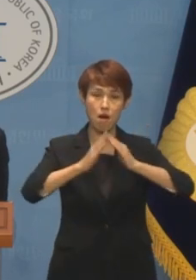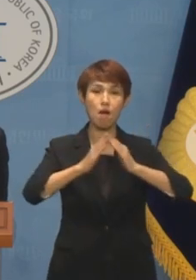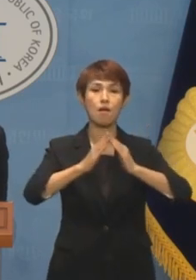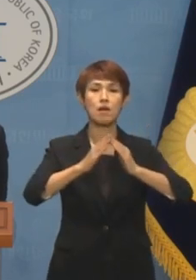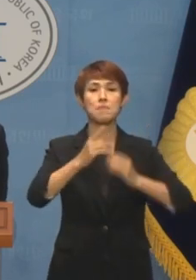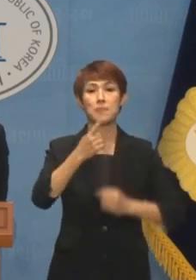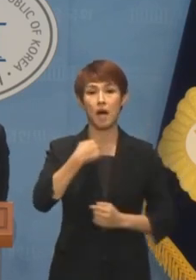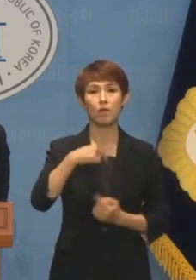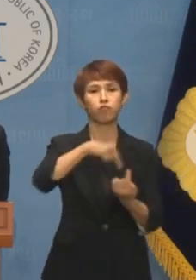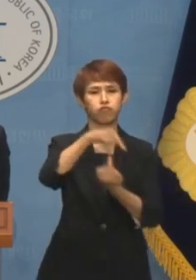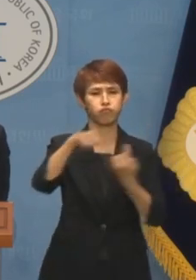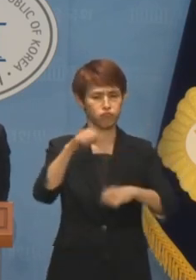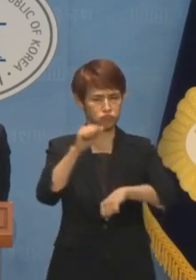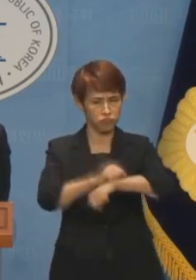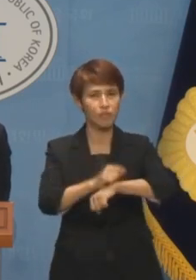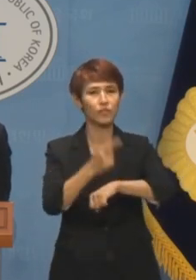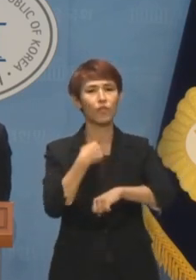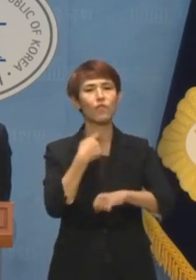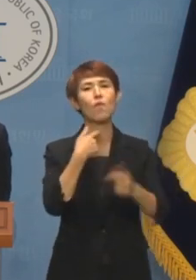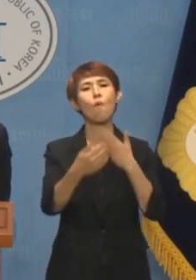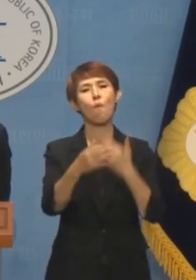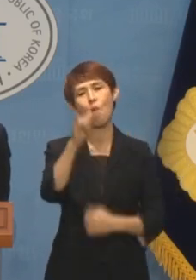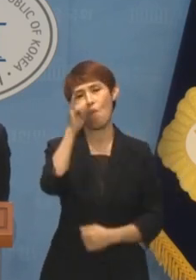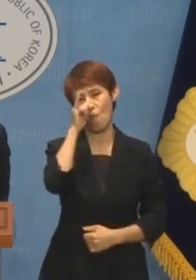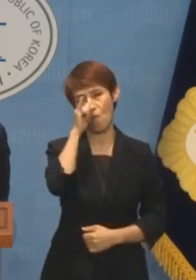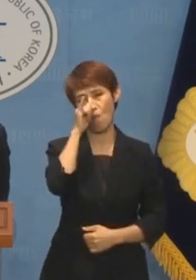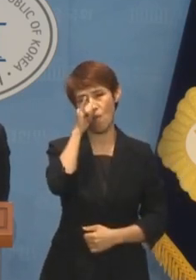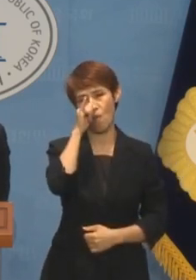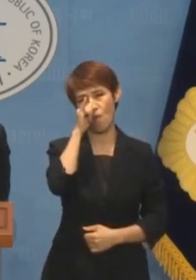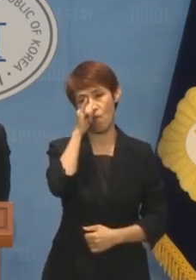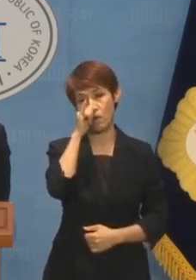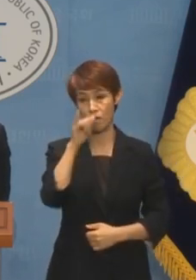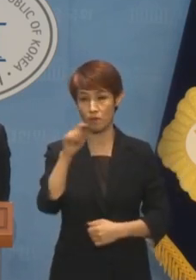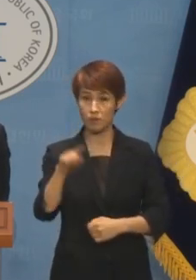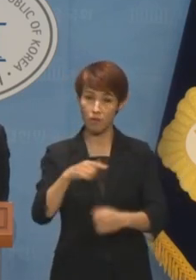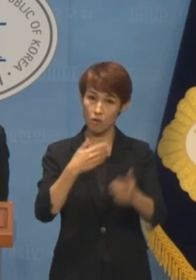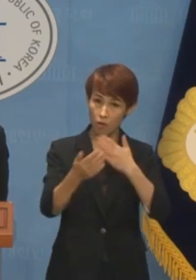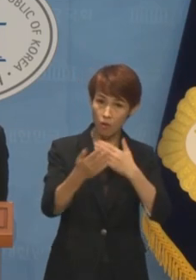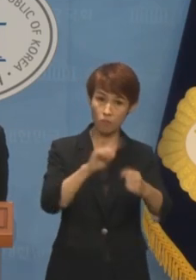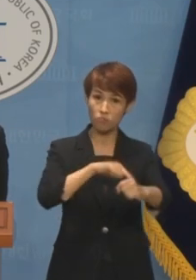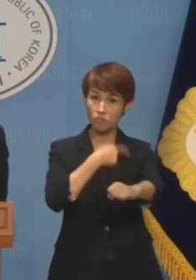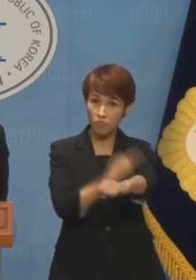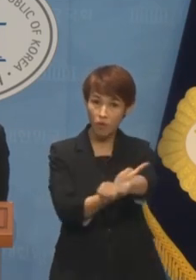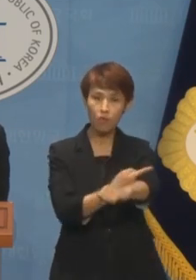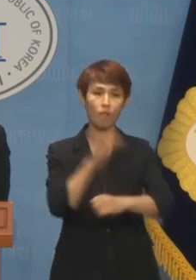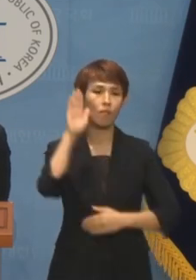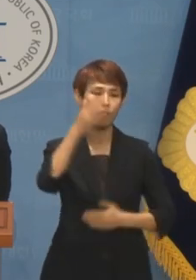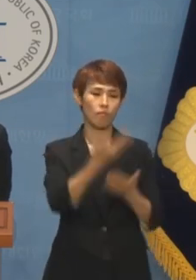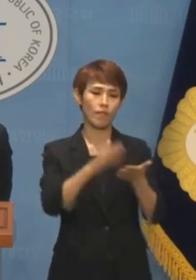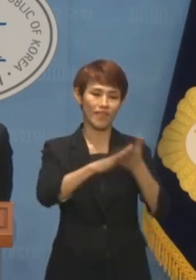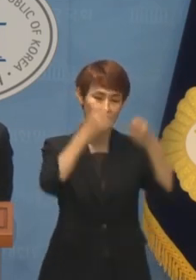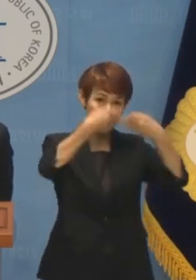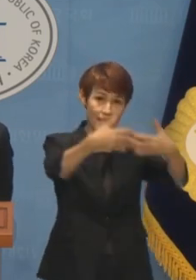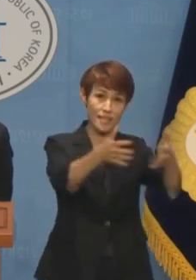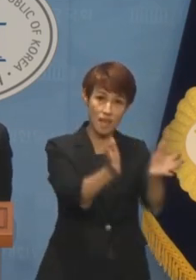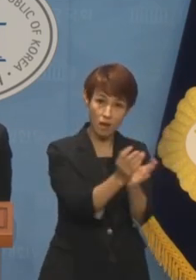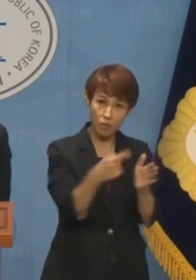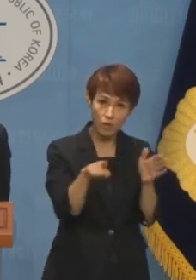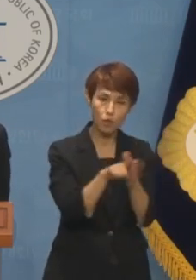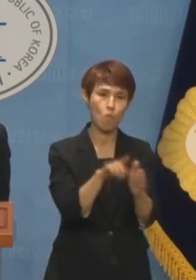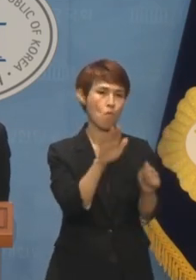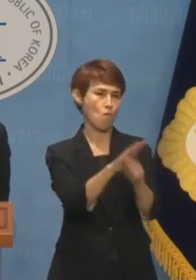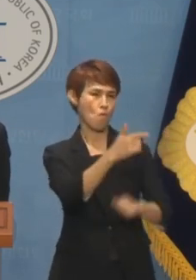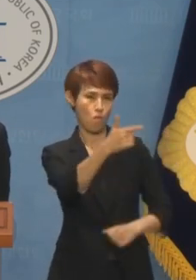분입니다. 이러한 후보님의 경험과 능력은 우리 개혁신당의 향후 경영에 있어서도 큰 도움이 될 것으로